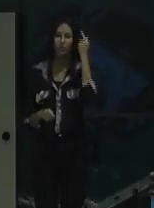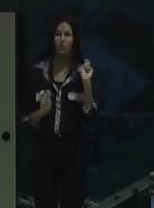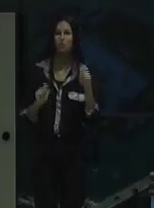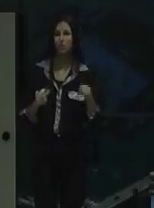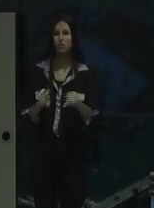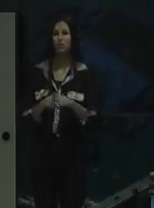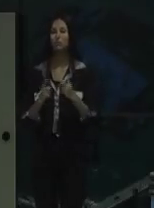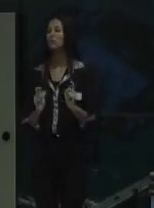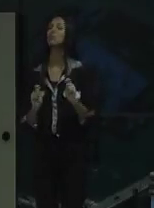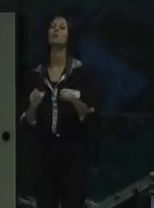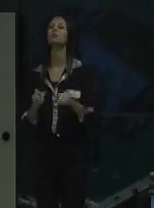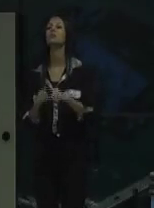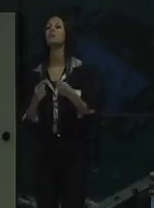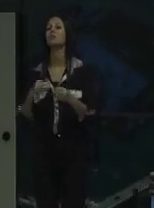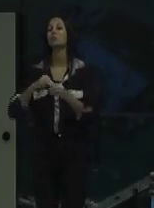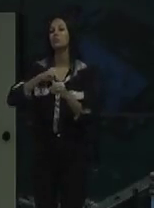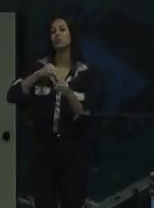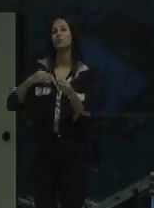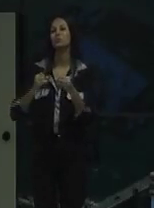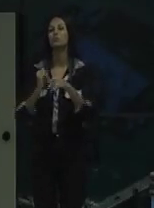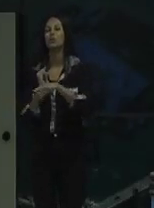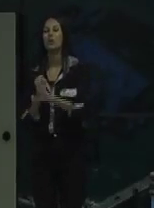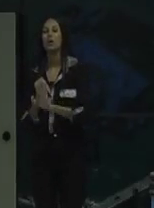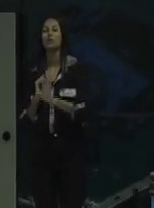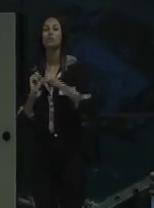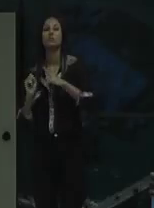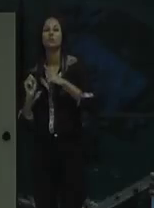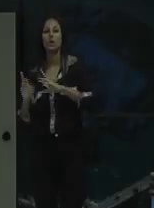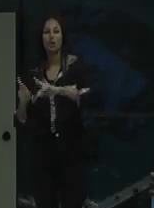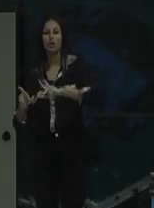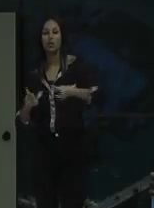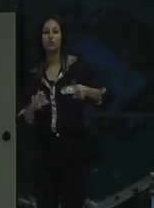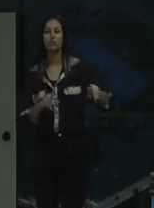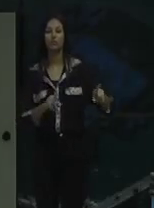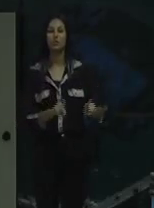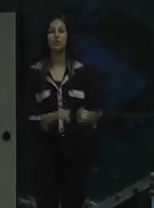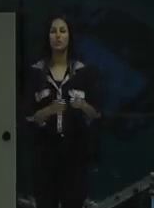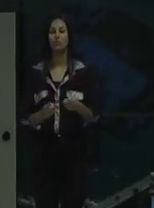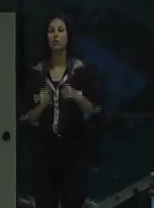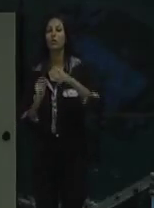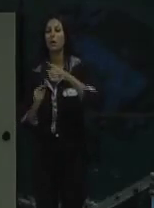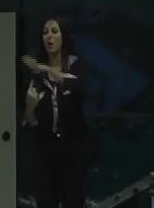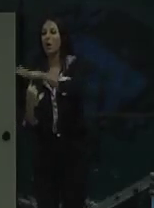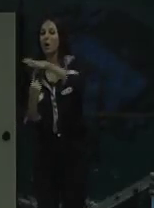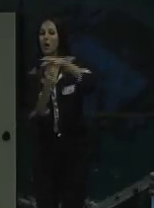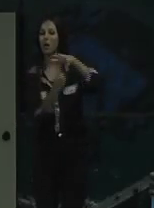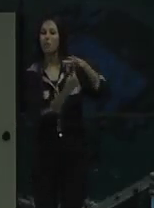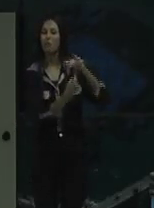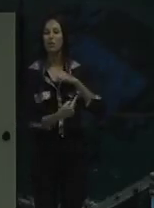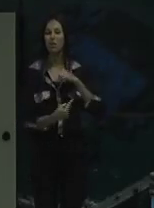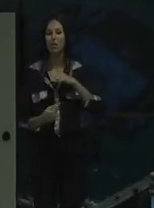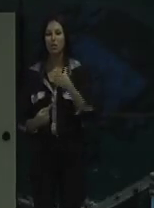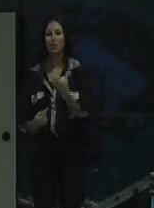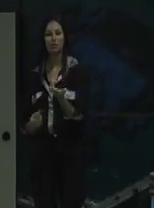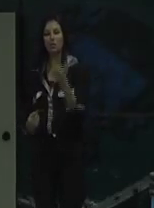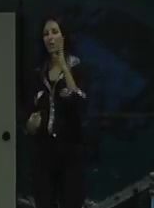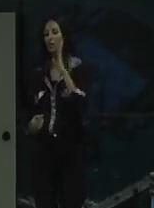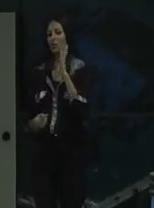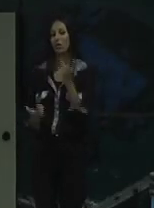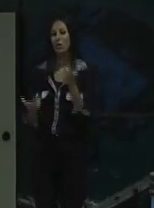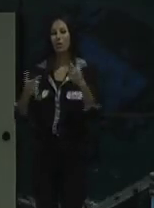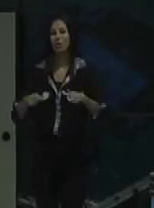e dá condição do município tornar-se em diversos locais de cabanas, para que dê um resultado muito grande ali para aquela localidade,